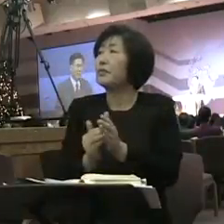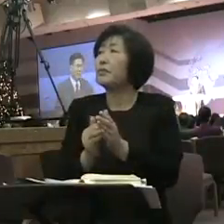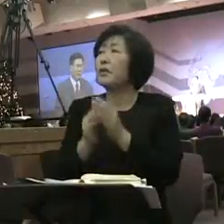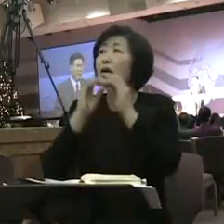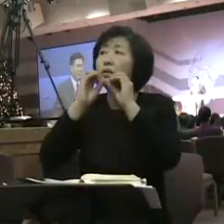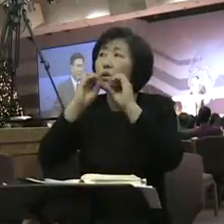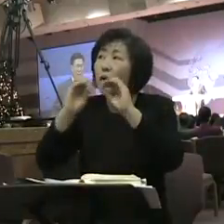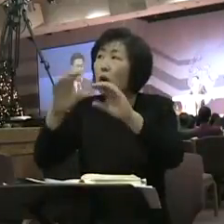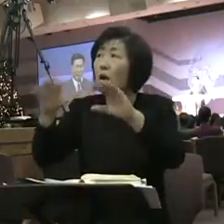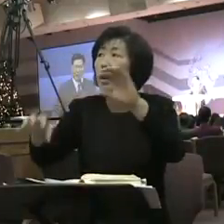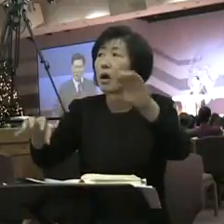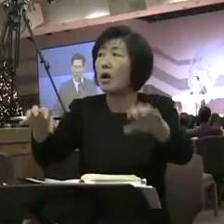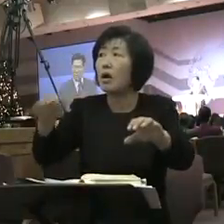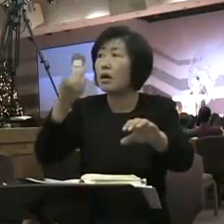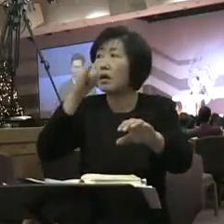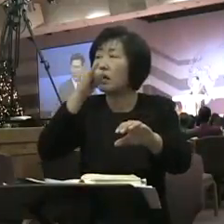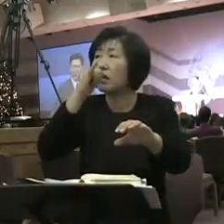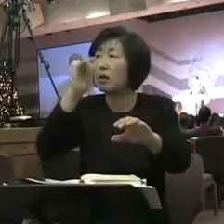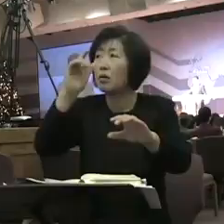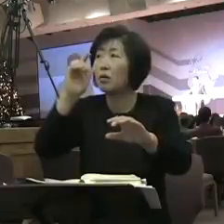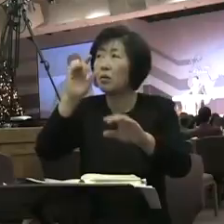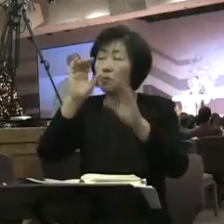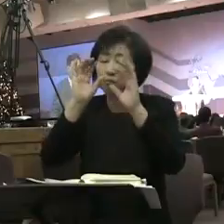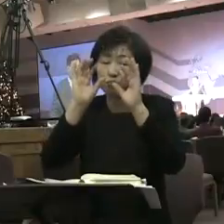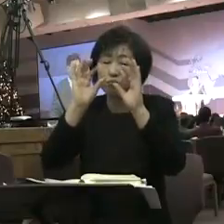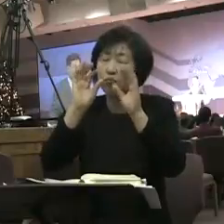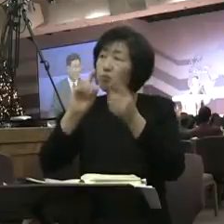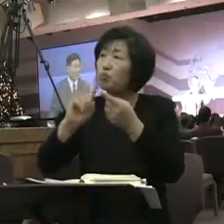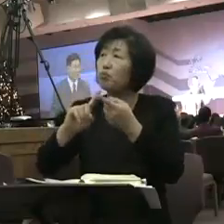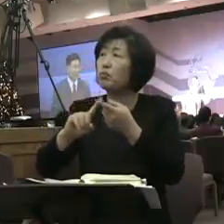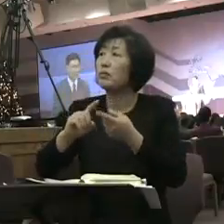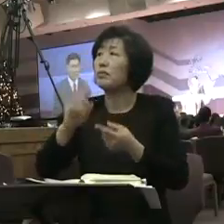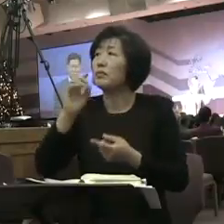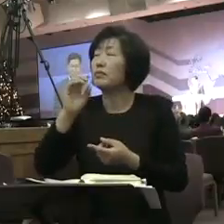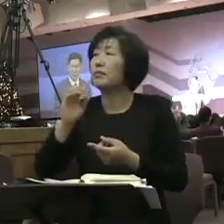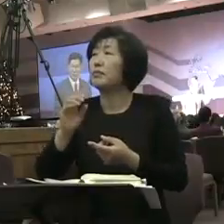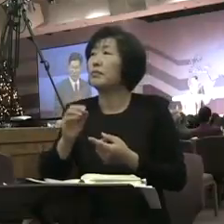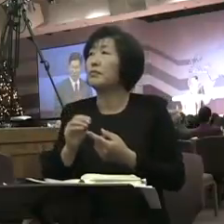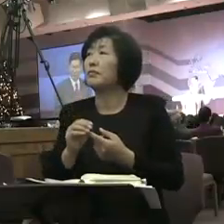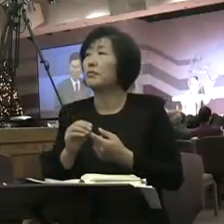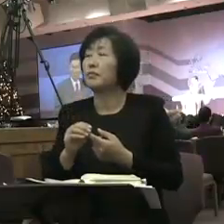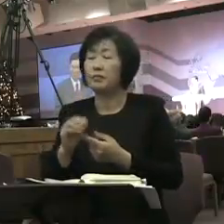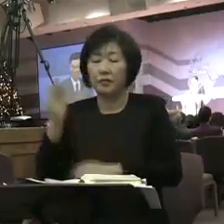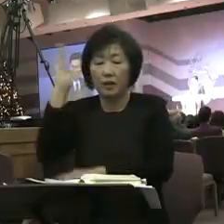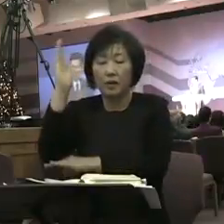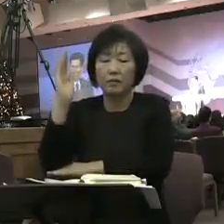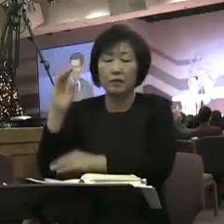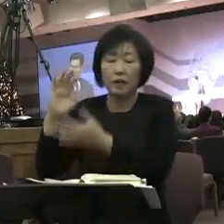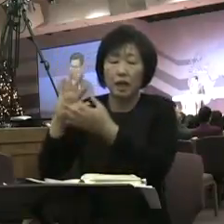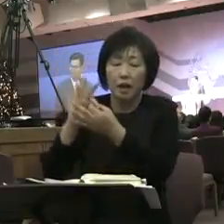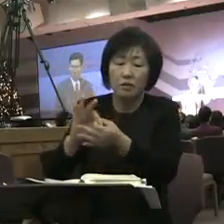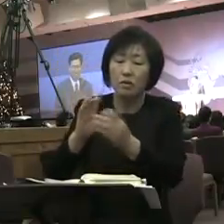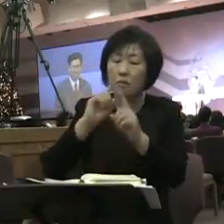있다 보니까 아마 이 강사님들이 오시면서 계속 그런 말씀들을 하십니다.